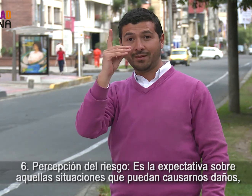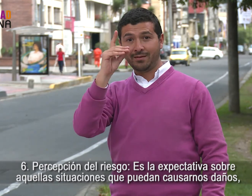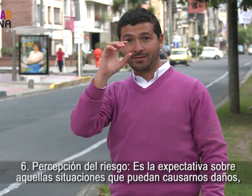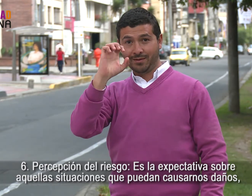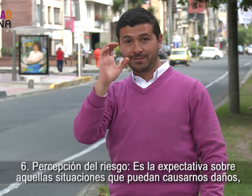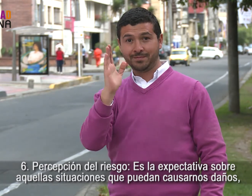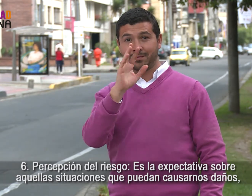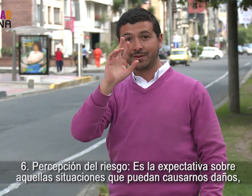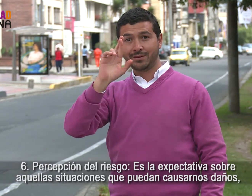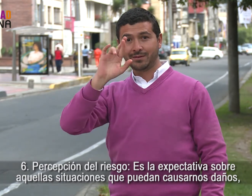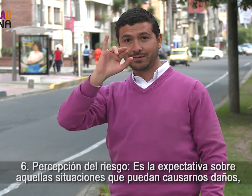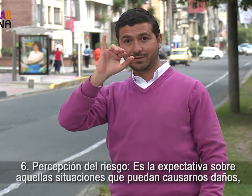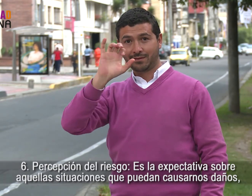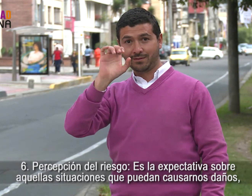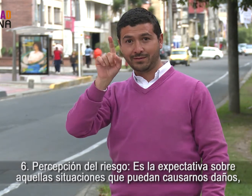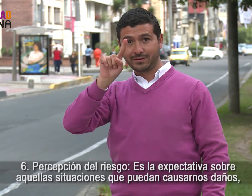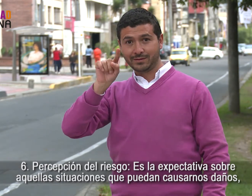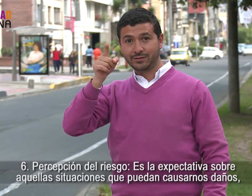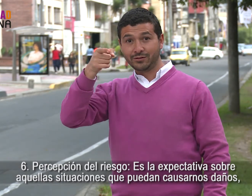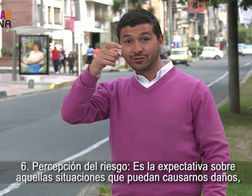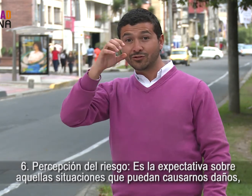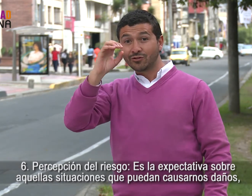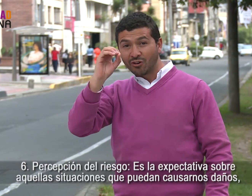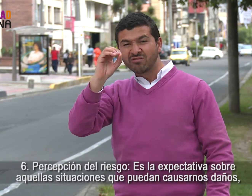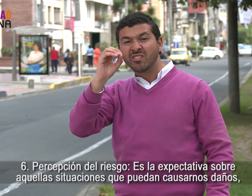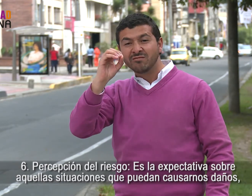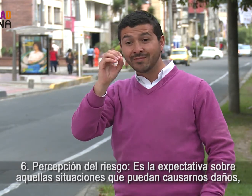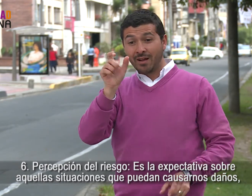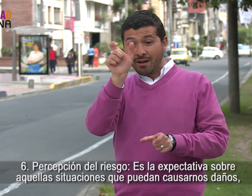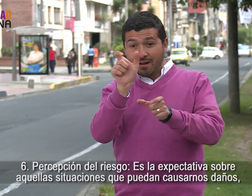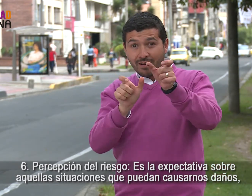Es la expectativa sobre aquellas situaciones que pueden causarnos